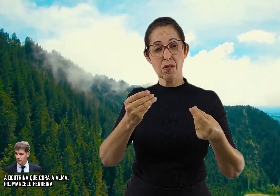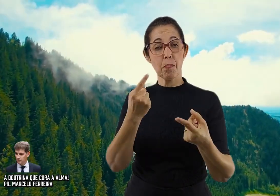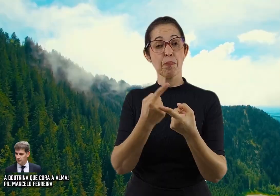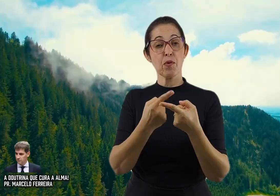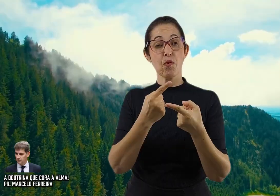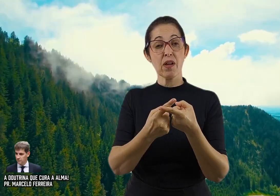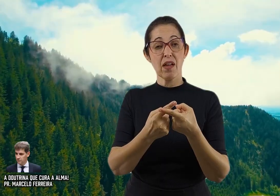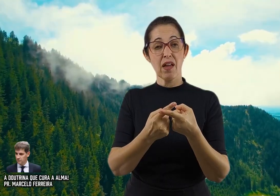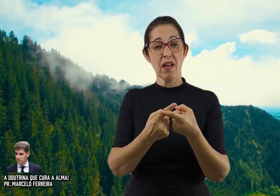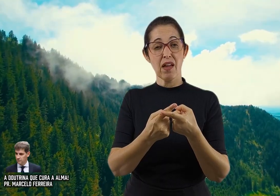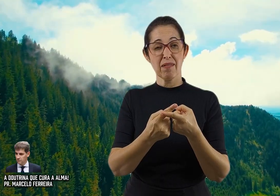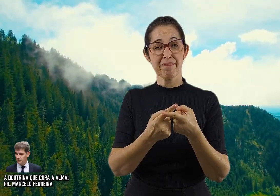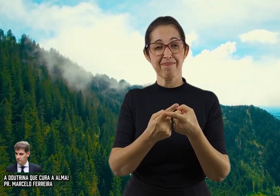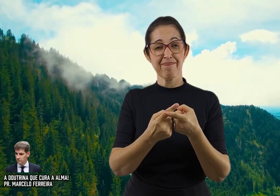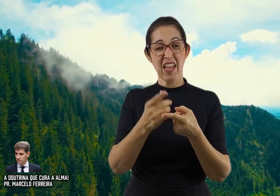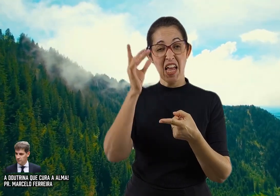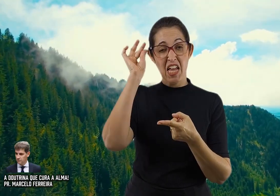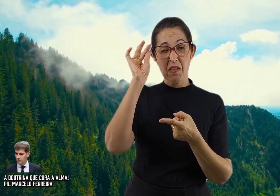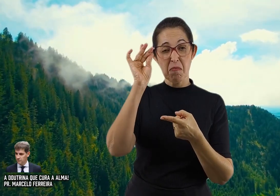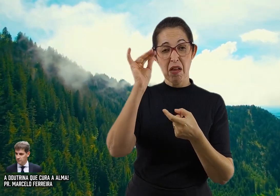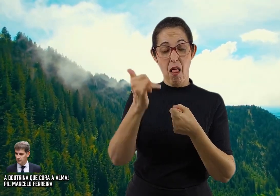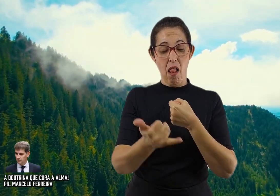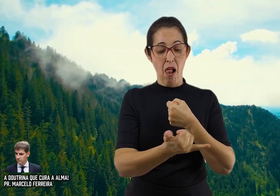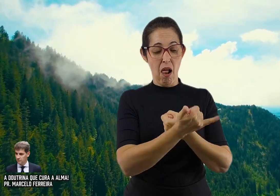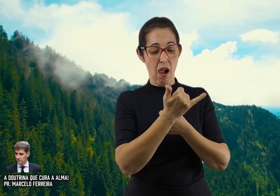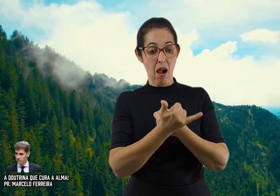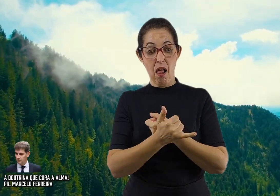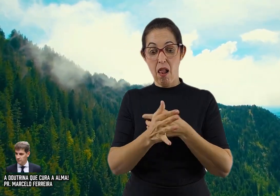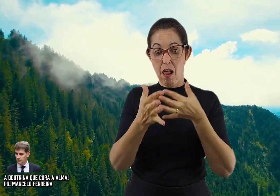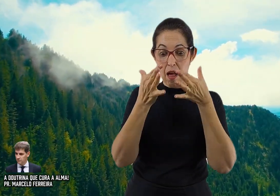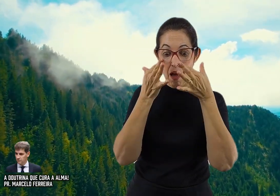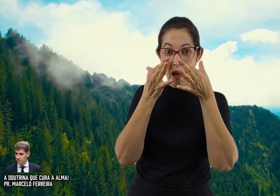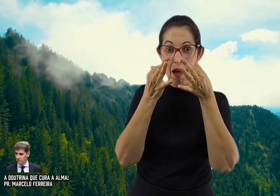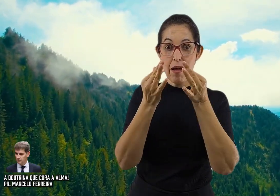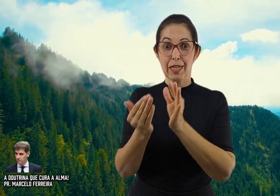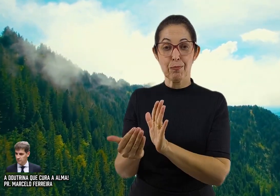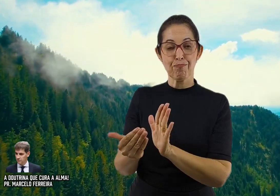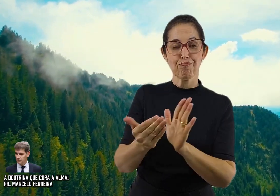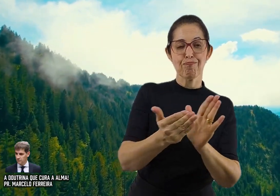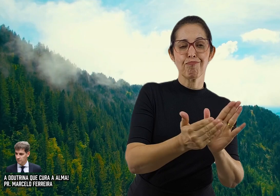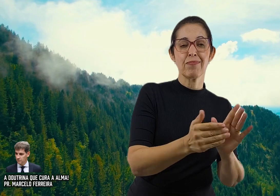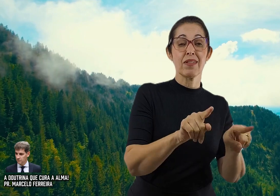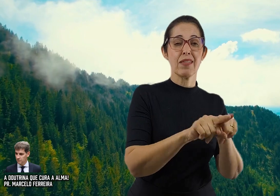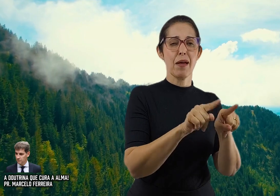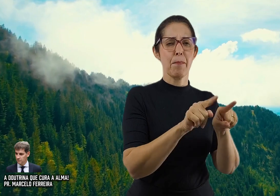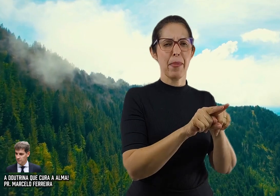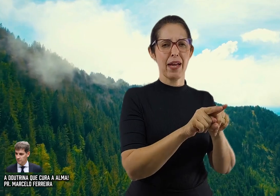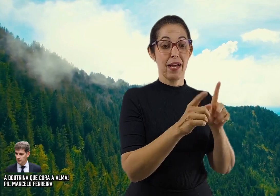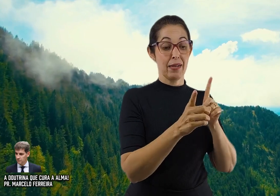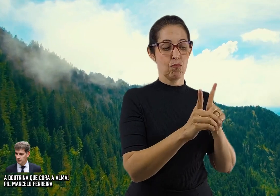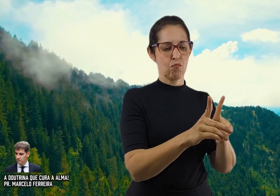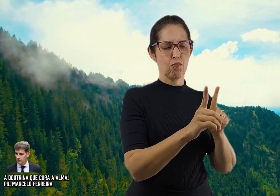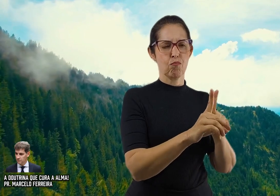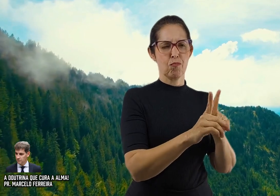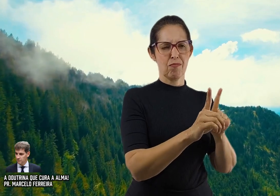espíritos enganosos. Quem estiver lendo comigo, por favor. E a doutrinas de